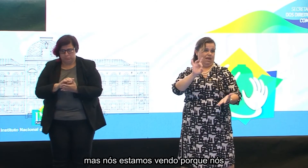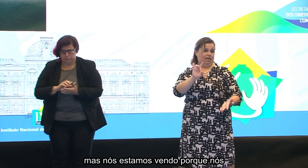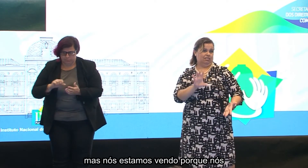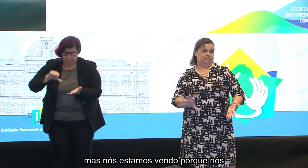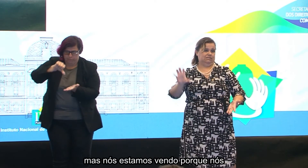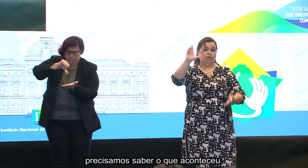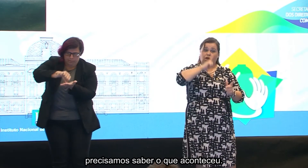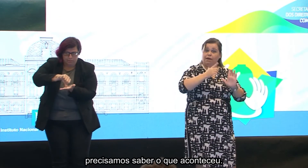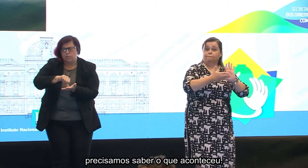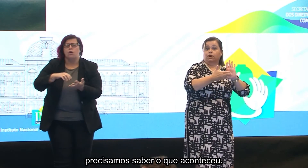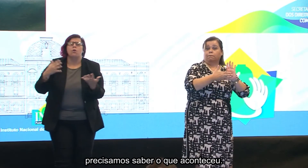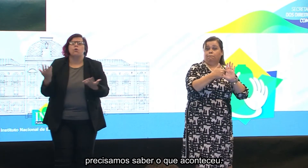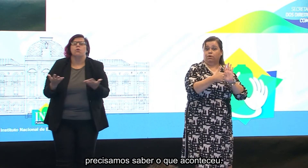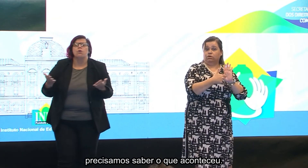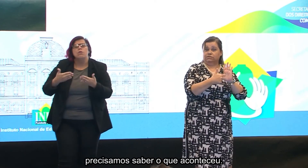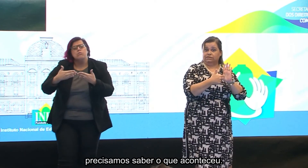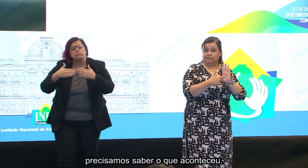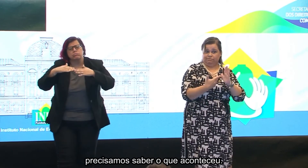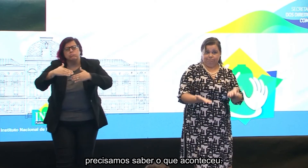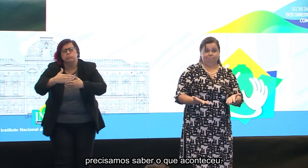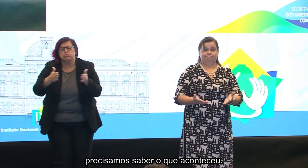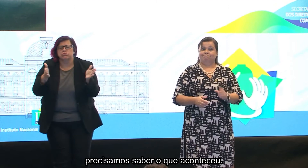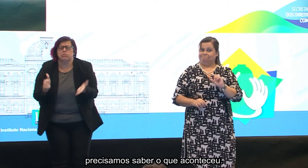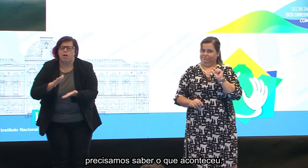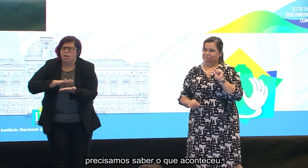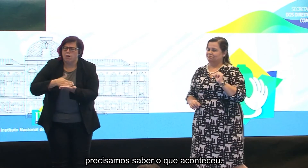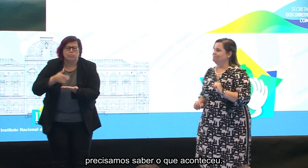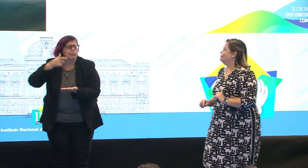nós precisamos saber o que aconteceu com a CIL.